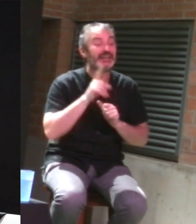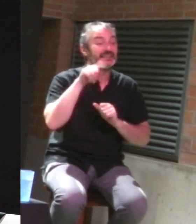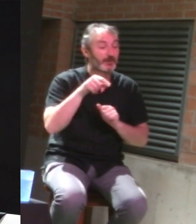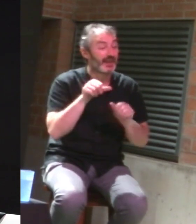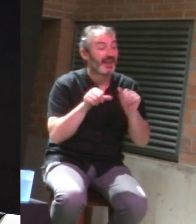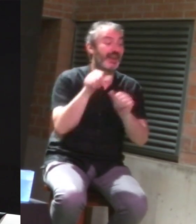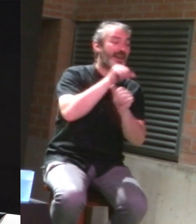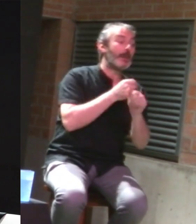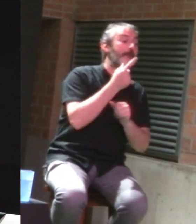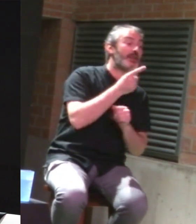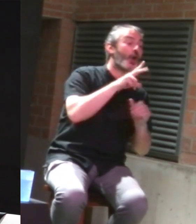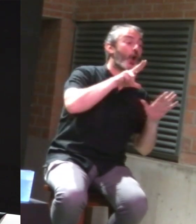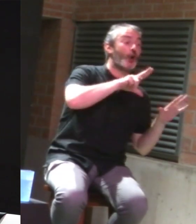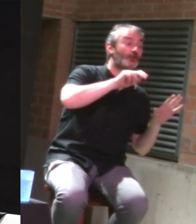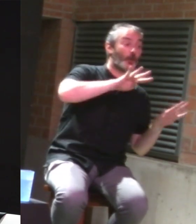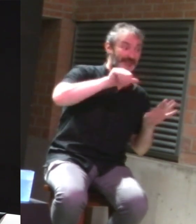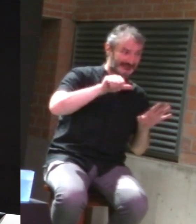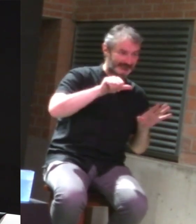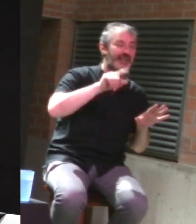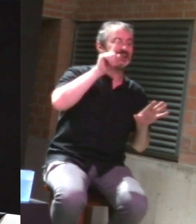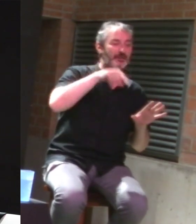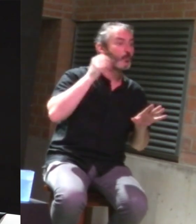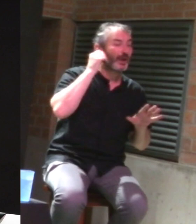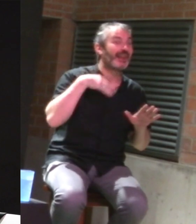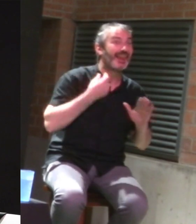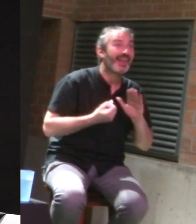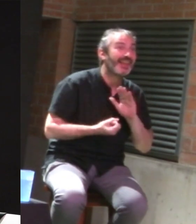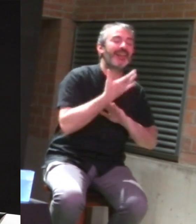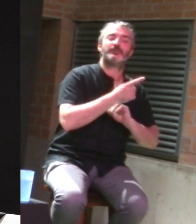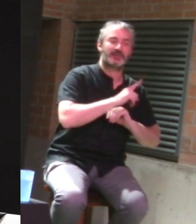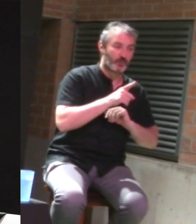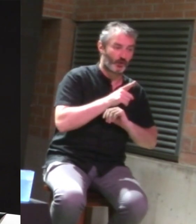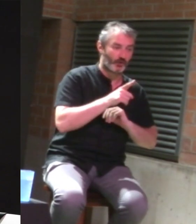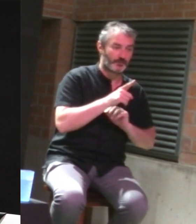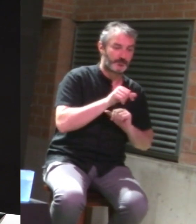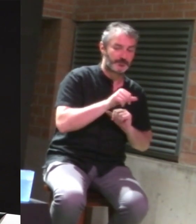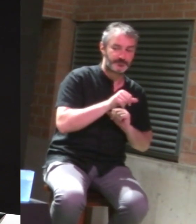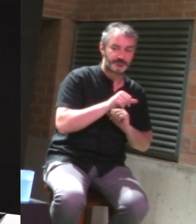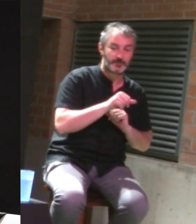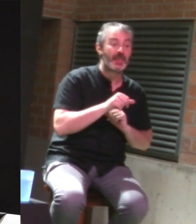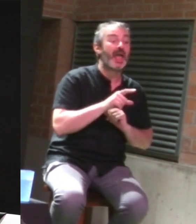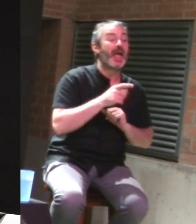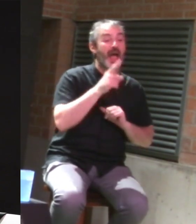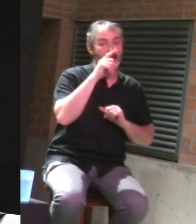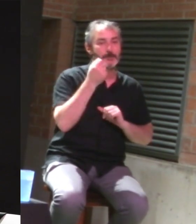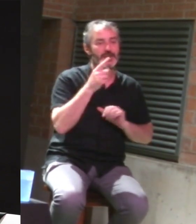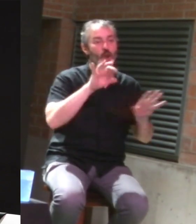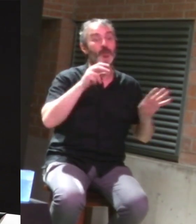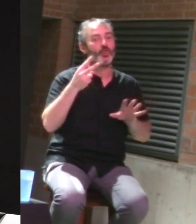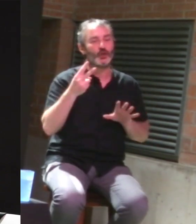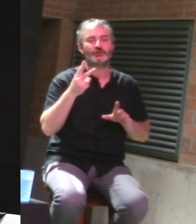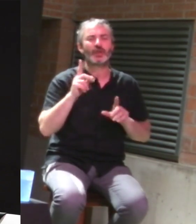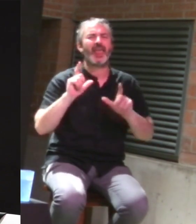1896, amb l'excusa de la bomba de canvis nous. Després, amb la vaga del 2, tornaran a haver-hi detencions massives